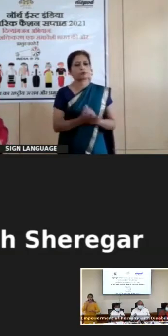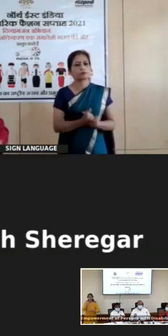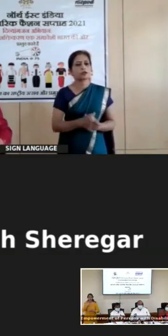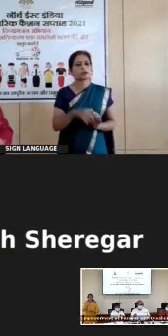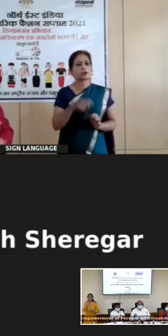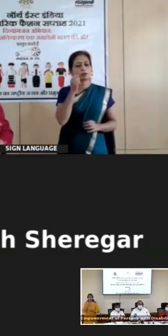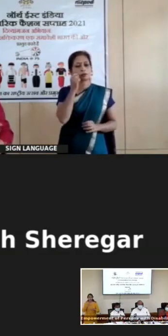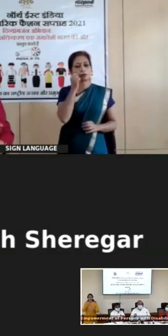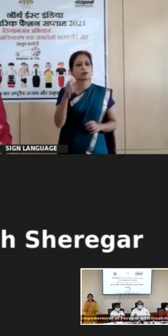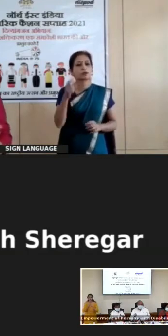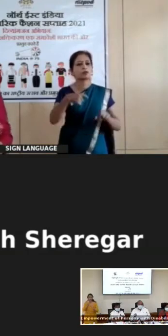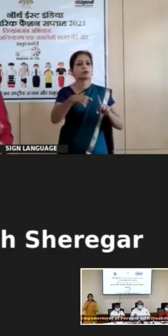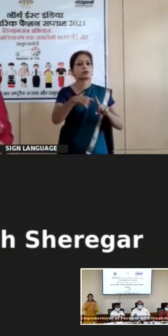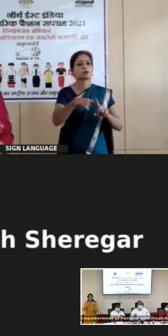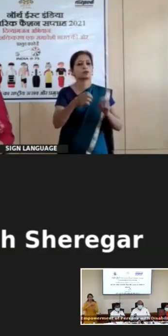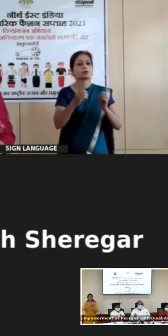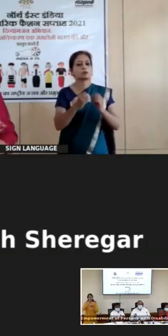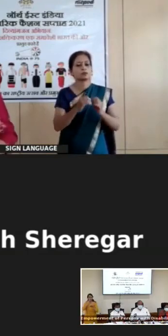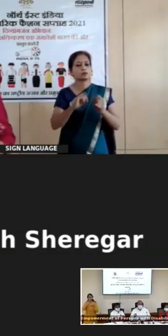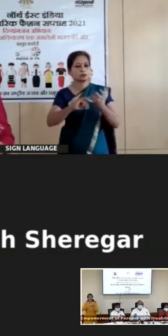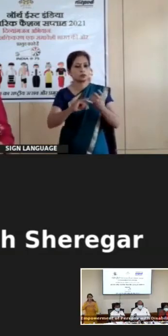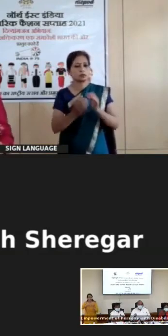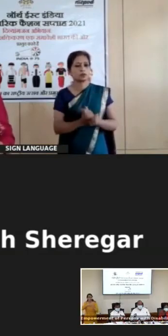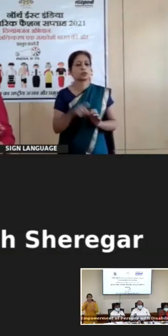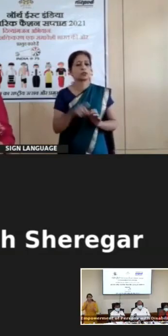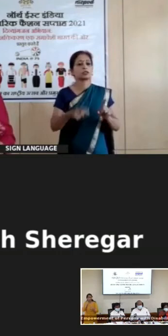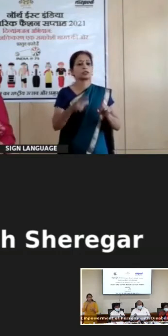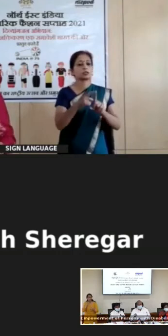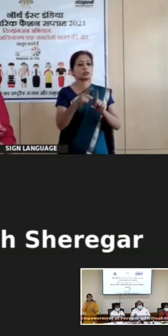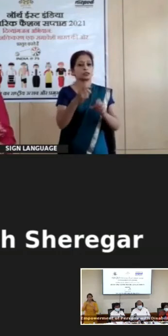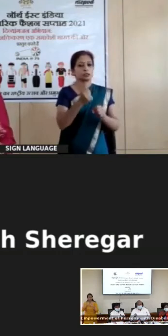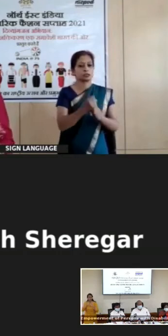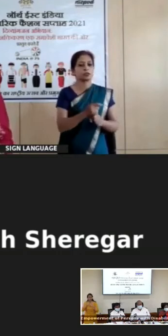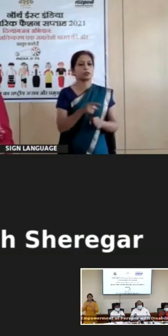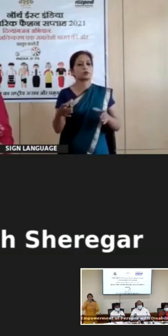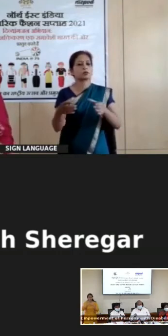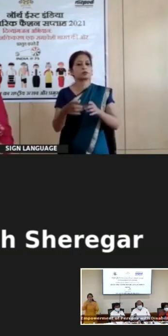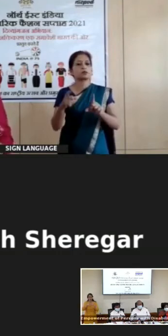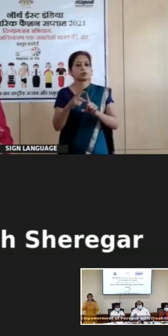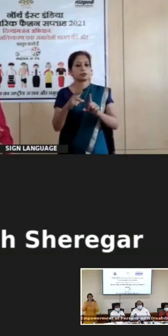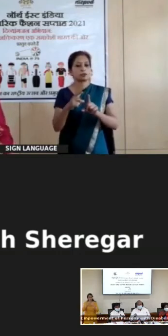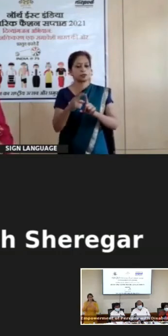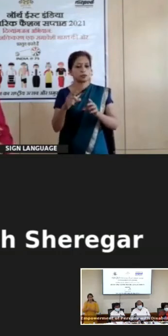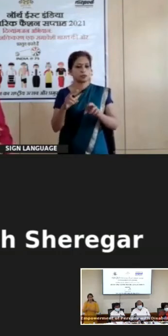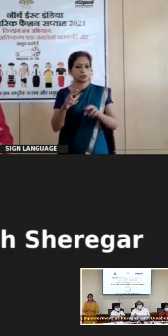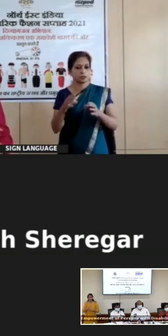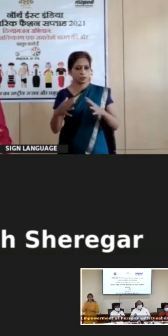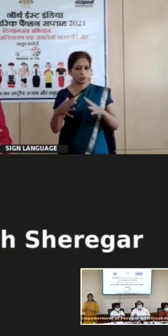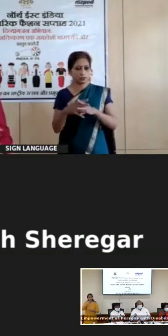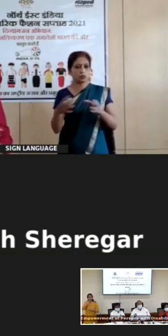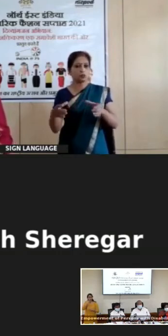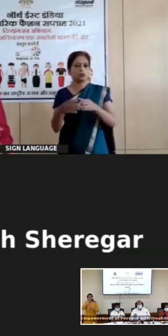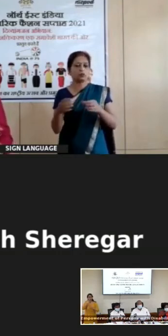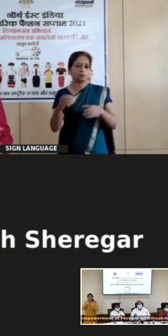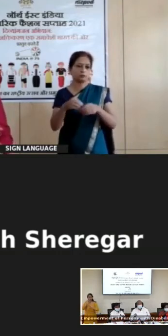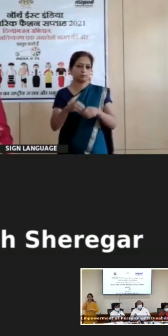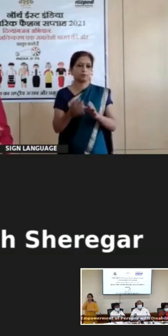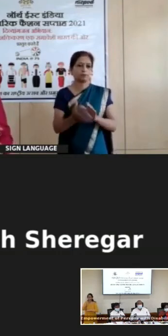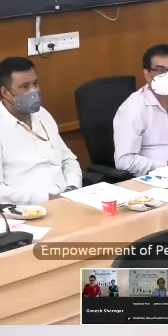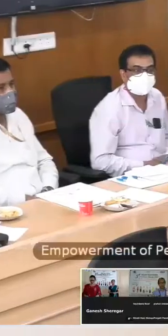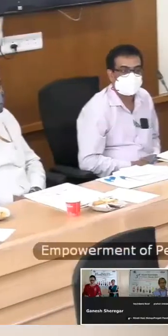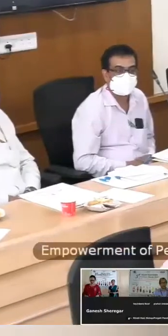श्री किशोर बी सुरवड़े जी को, जो कि डीडीजी हैं DEPWD के, कि वो हमें अपने संबोधन से अनुग्रहित